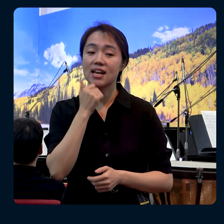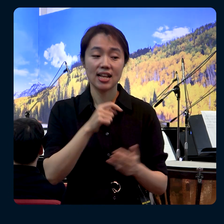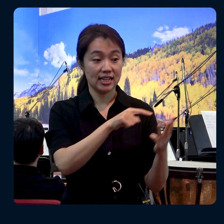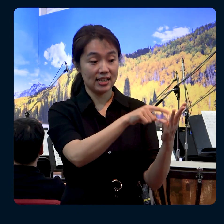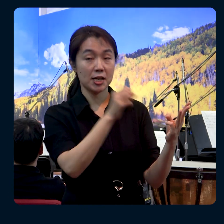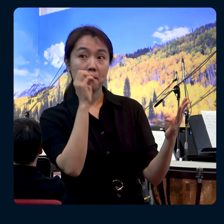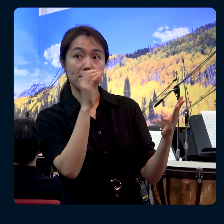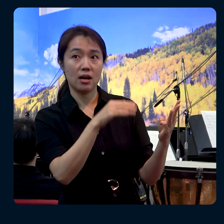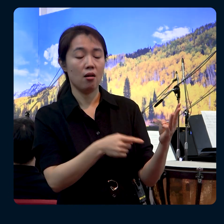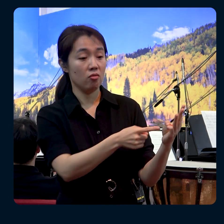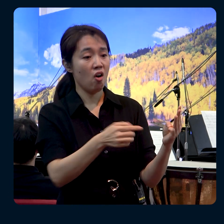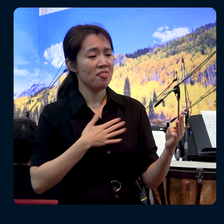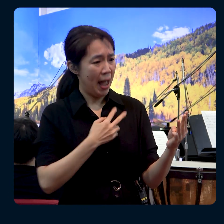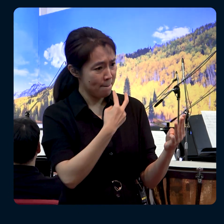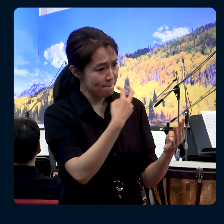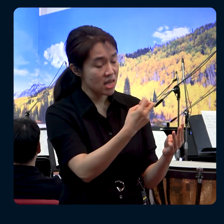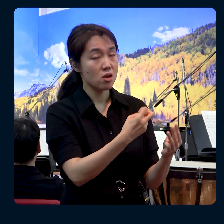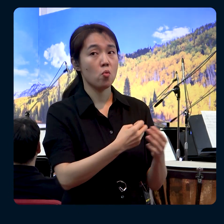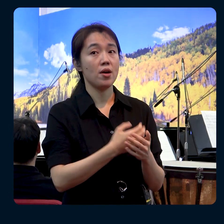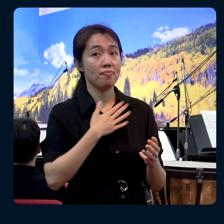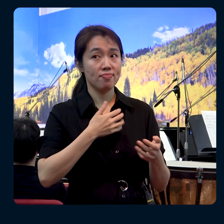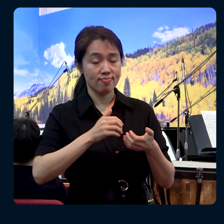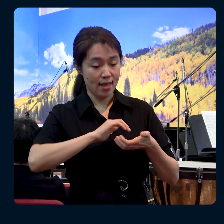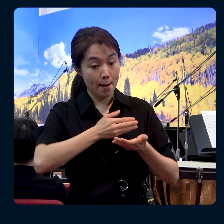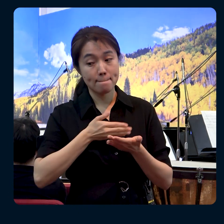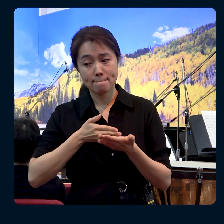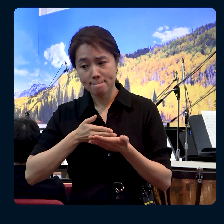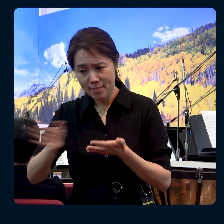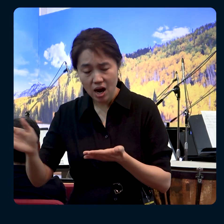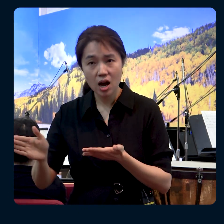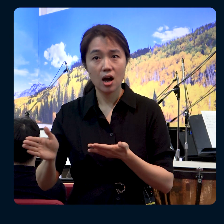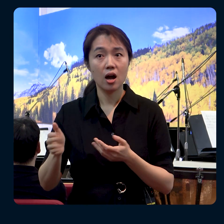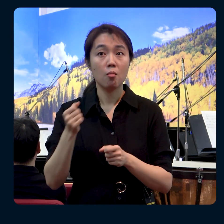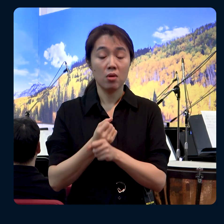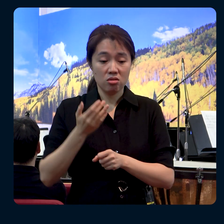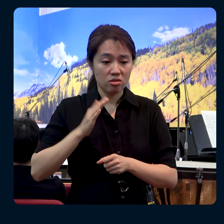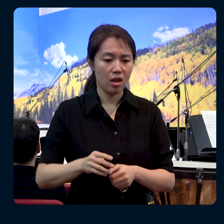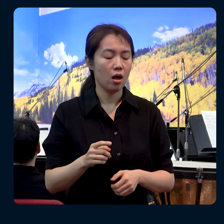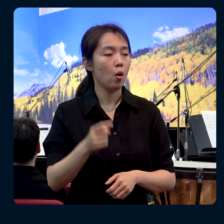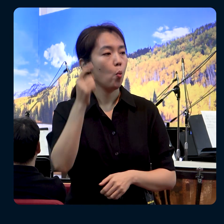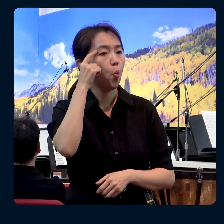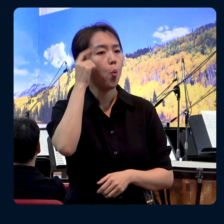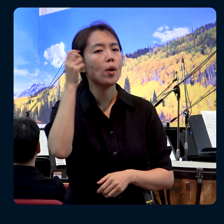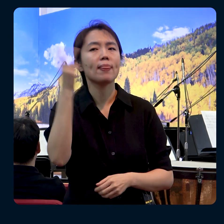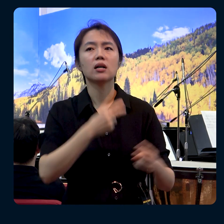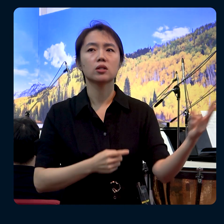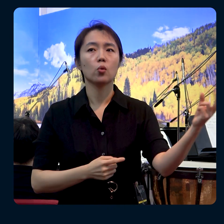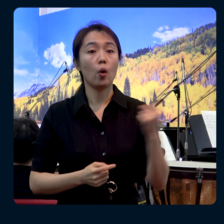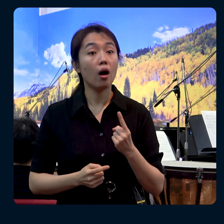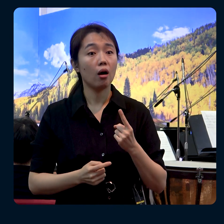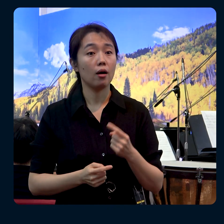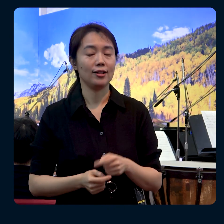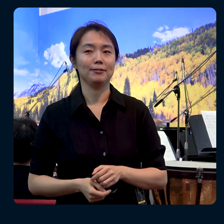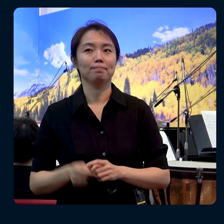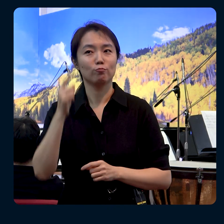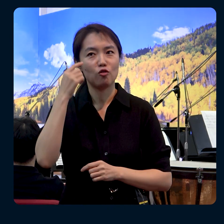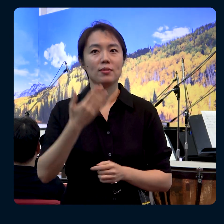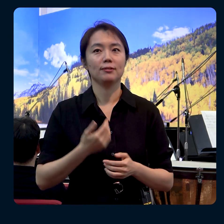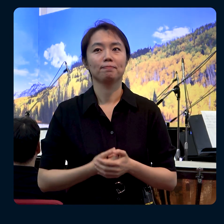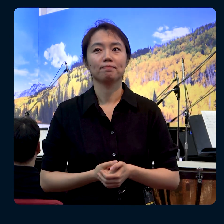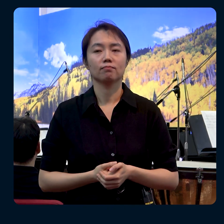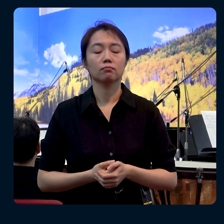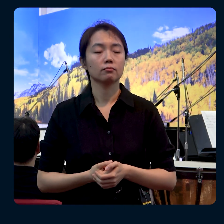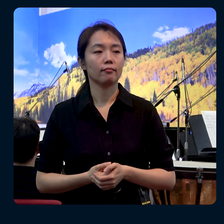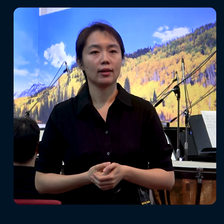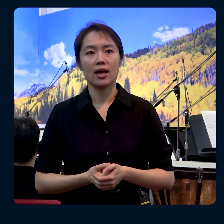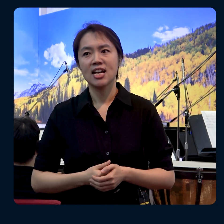이삭이 그들에게 이르되 너희가 나를 미워하여 나에게 너희를 떠나게 하였거늘 어찌하여 내게 왔느냐. 예, 더